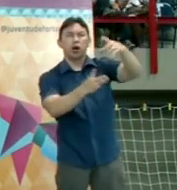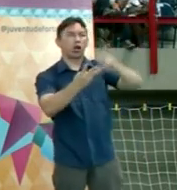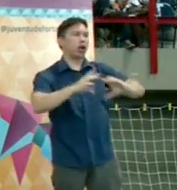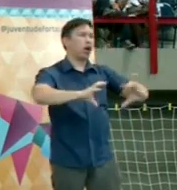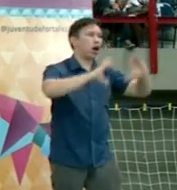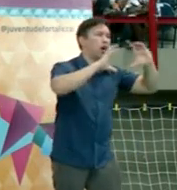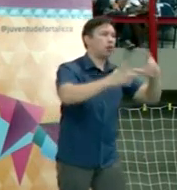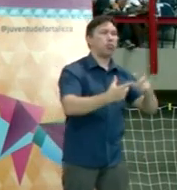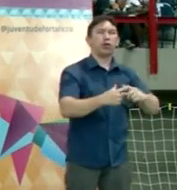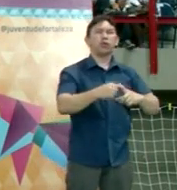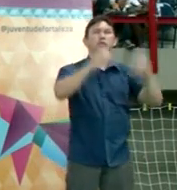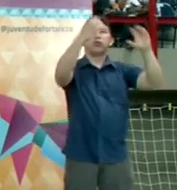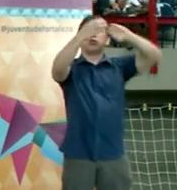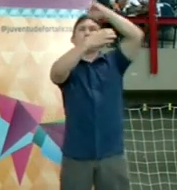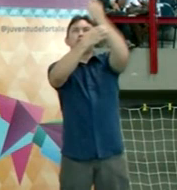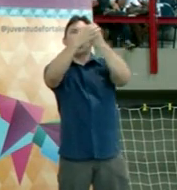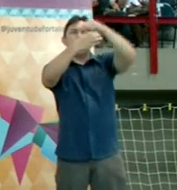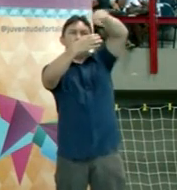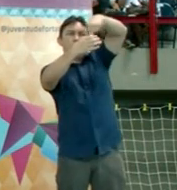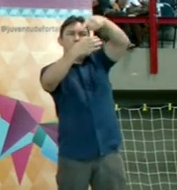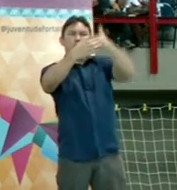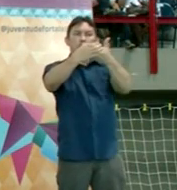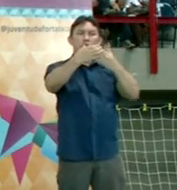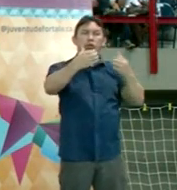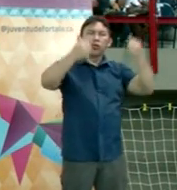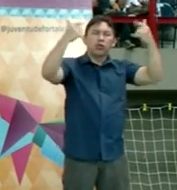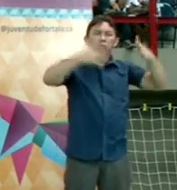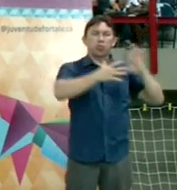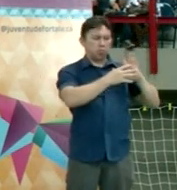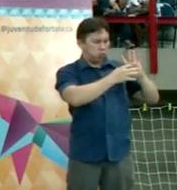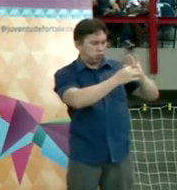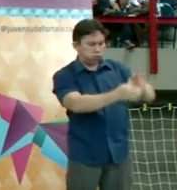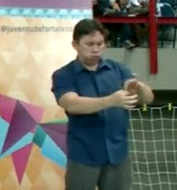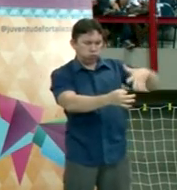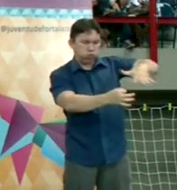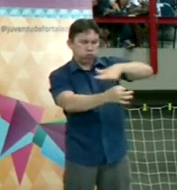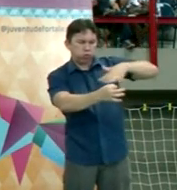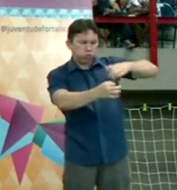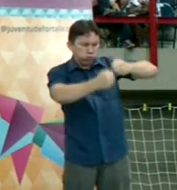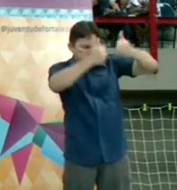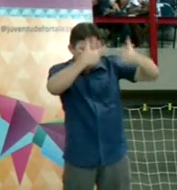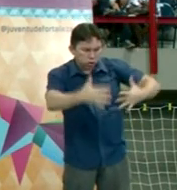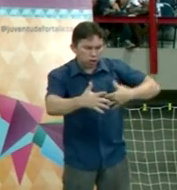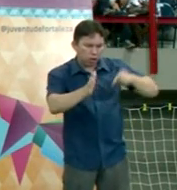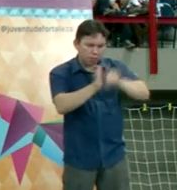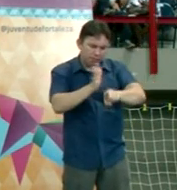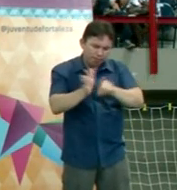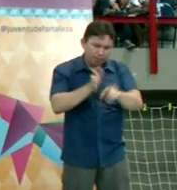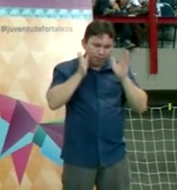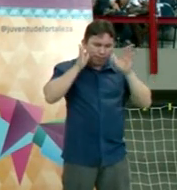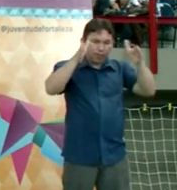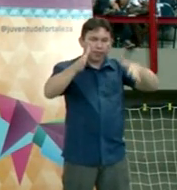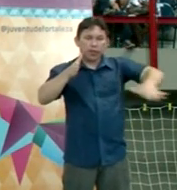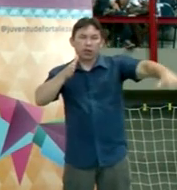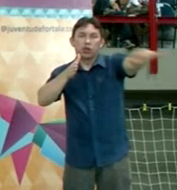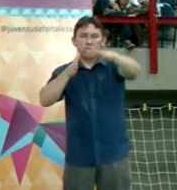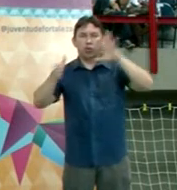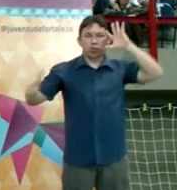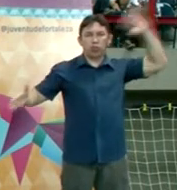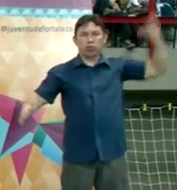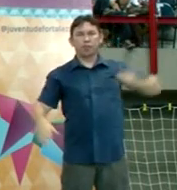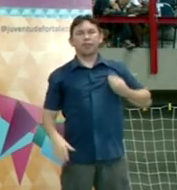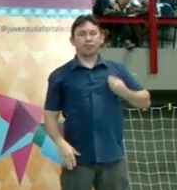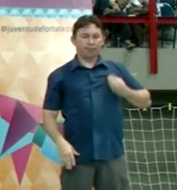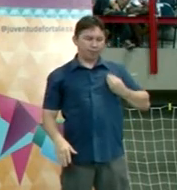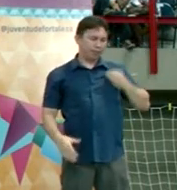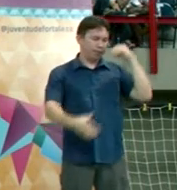a bola, a cesta de basquete? Então, para contextualizar o ensino, as questões precisam ser elaboradas a partir de fatos,